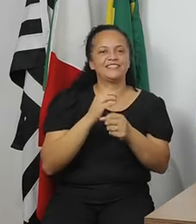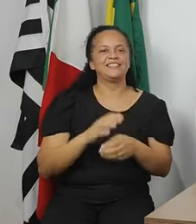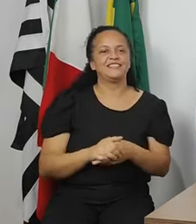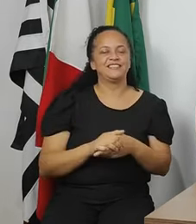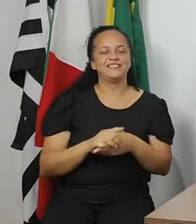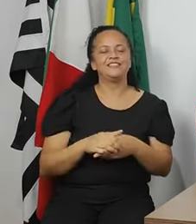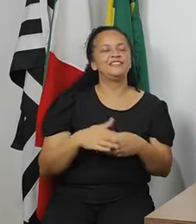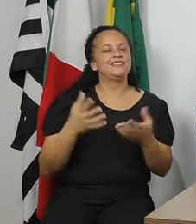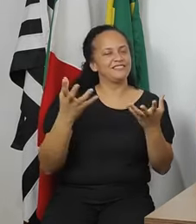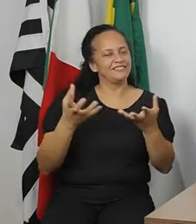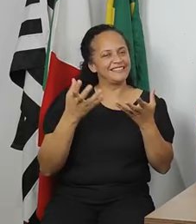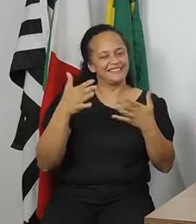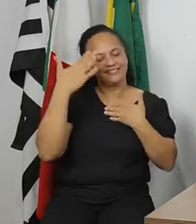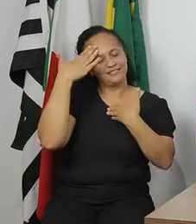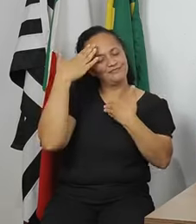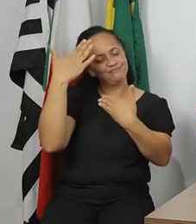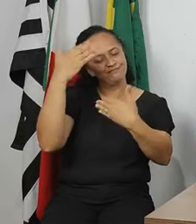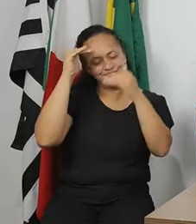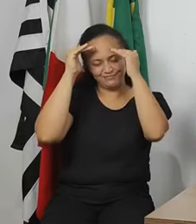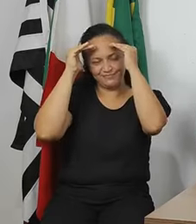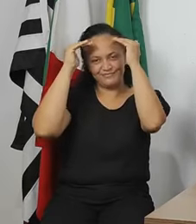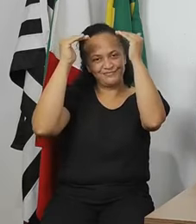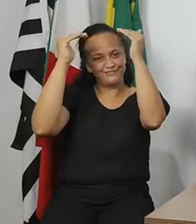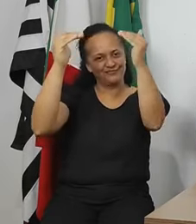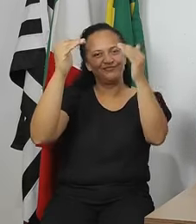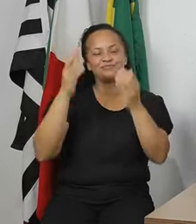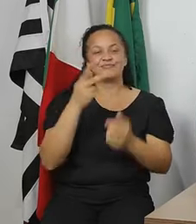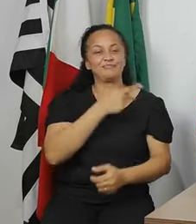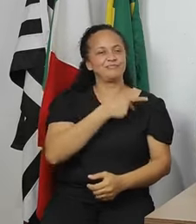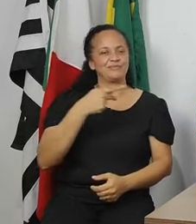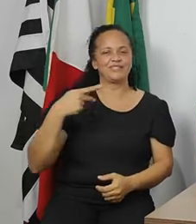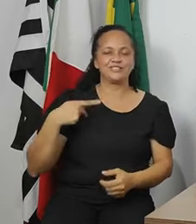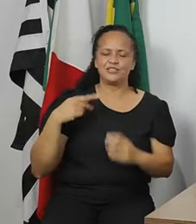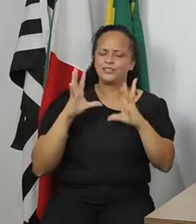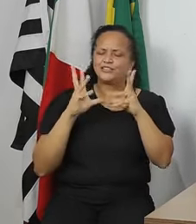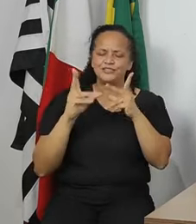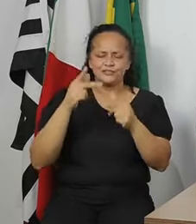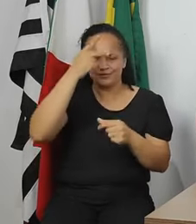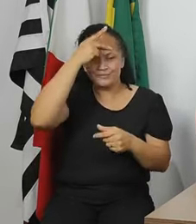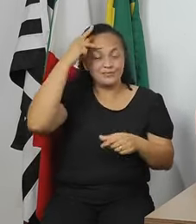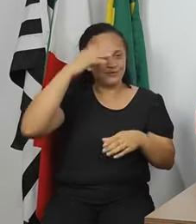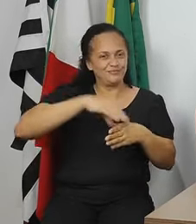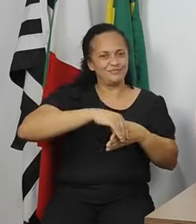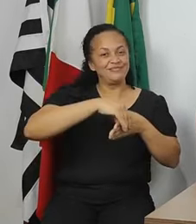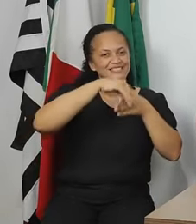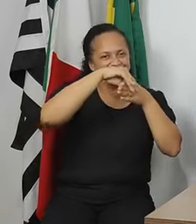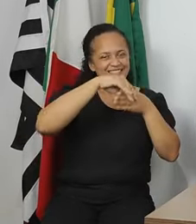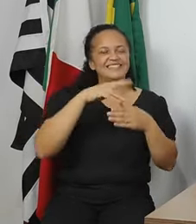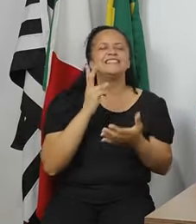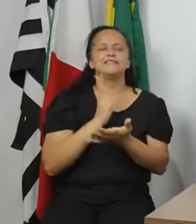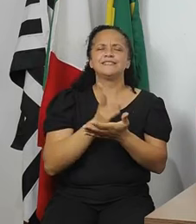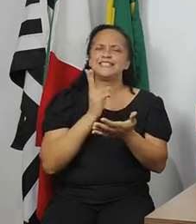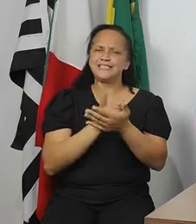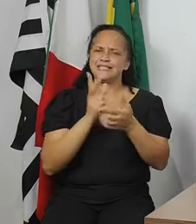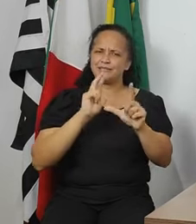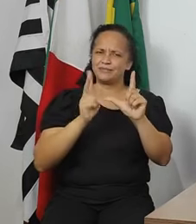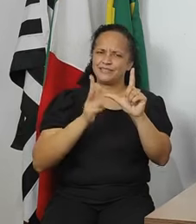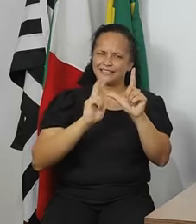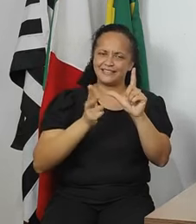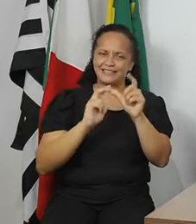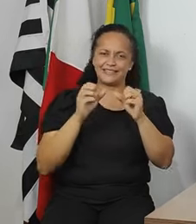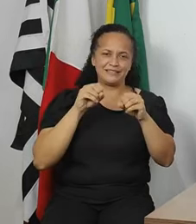ao pastor Fernando e toda a liderança que ao longo do ano vem fazendo um trabalho nas terças e quintas com as lives. A gente sabe